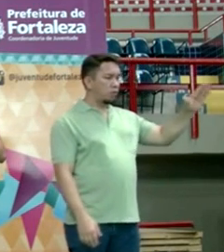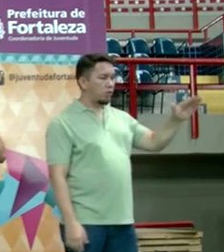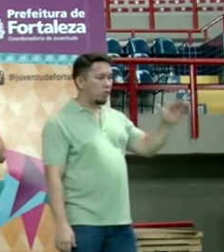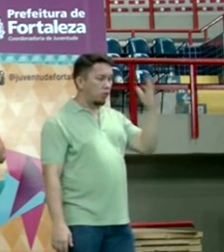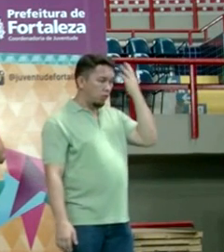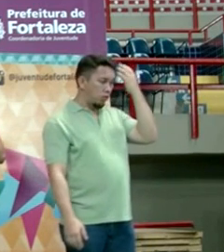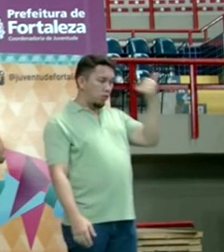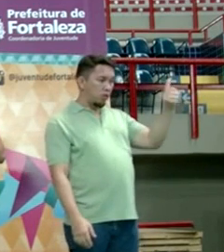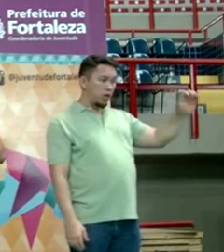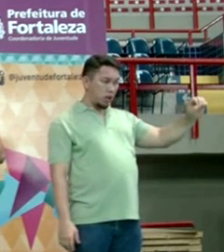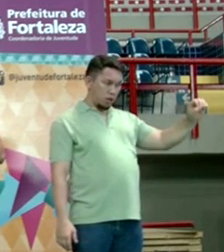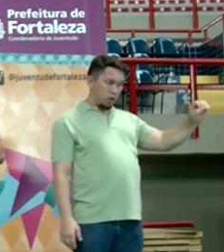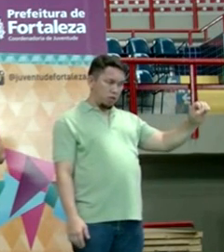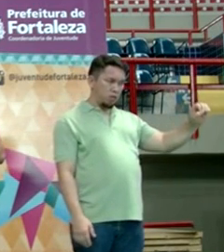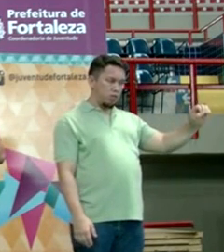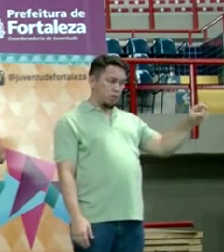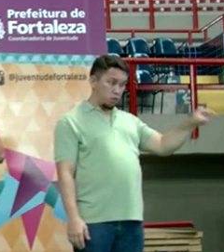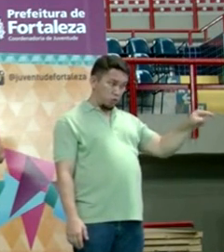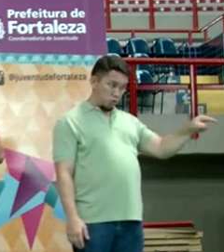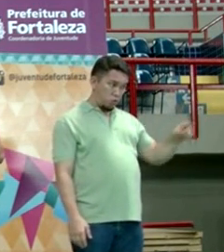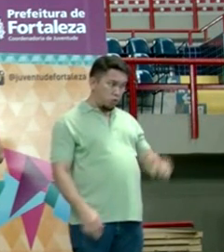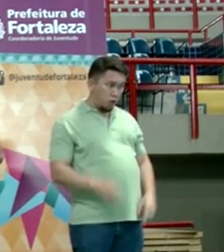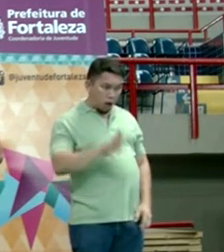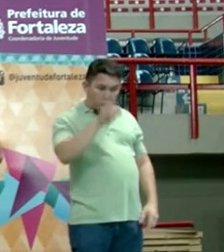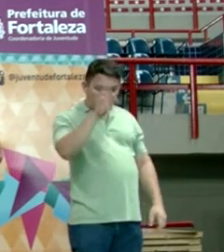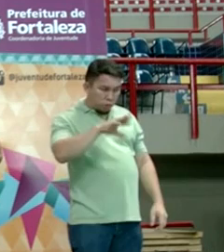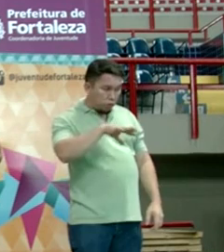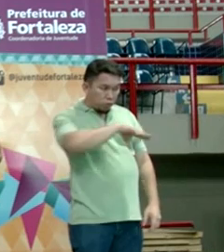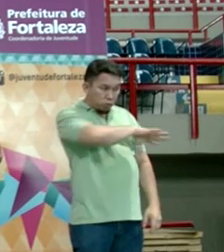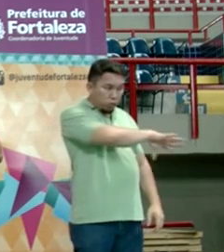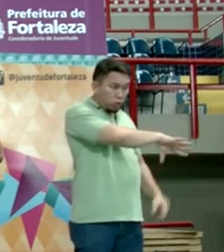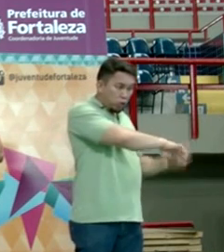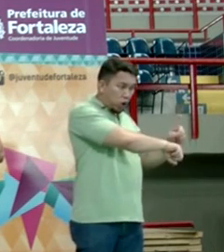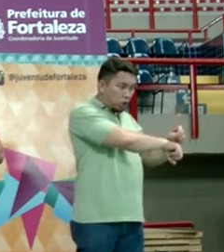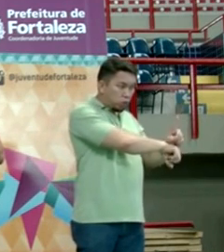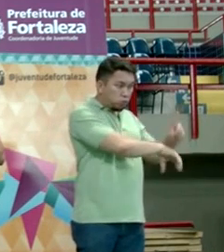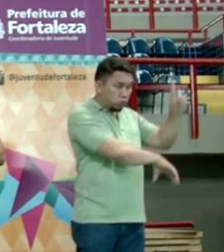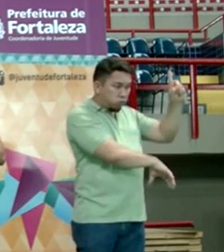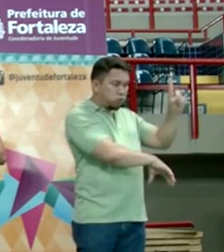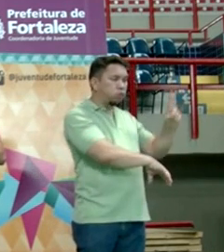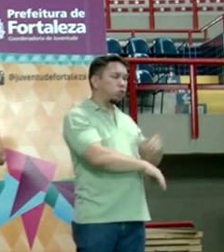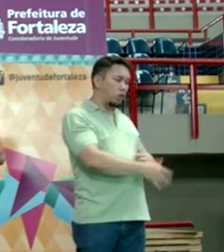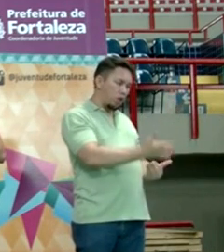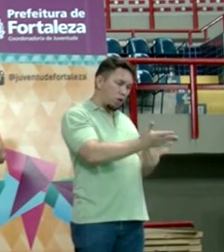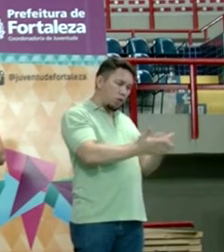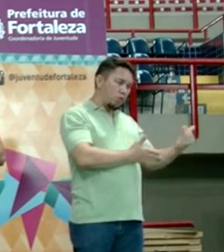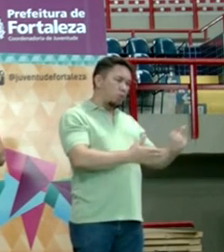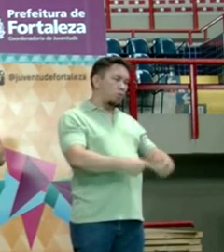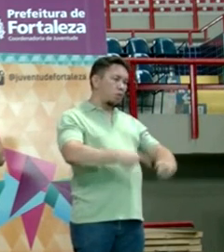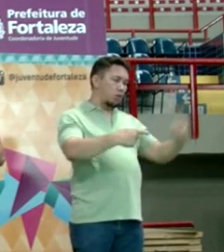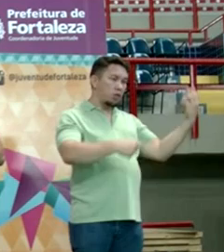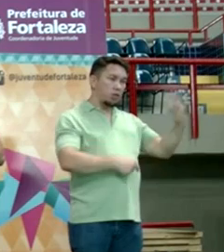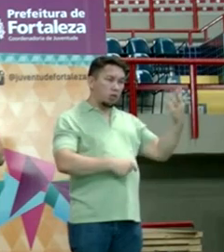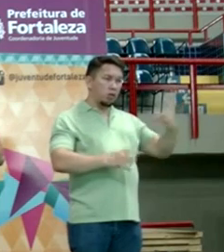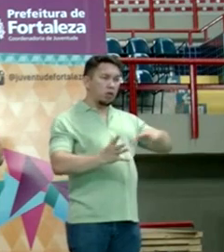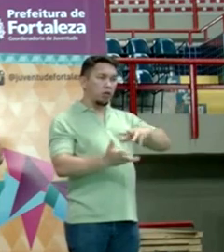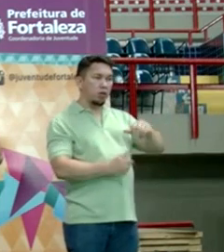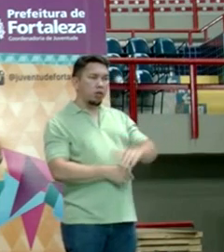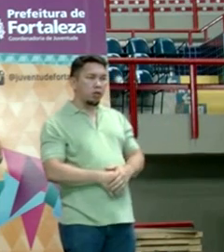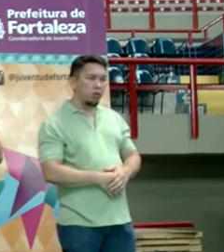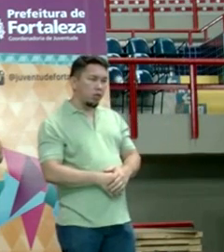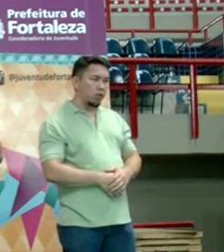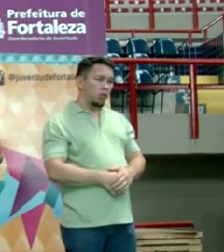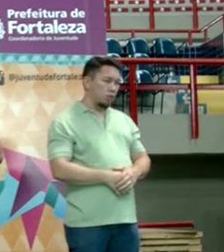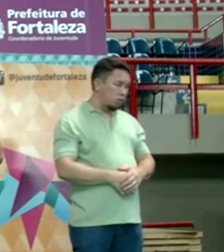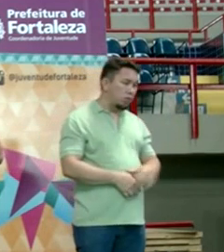dias. Se em 10 dias a União Soviética não tirasse os mísseis de Cuba, ia rolar a Terceira Guerra Mundial. Rapaz, teve gente que já foi morar